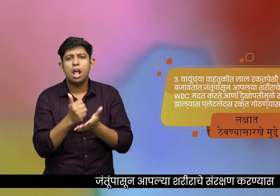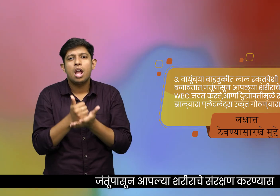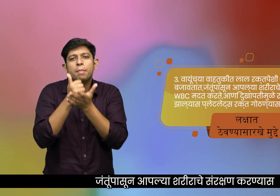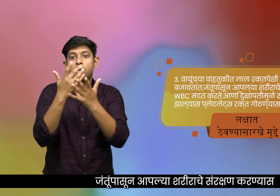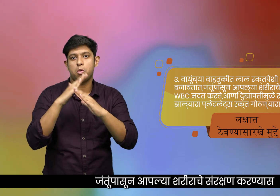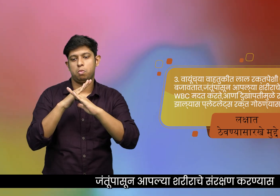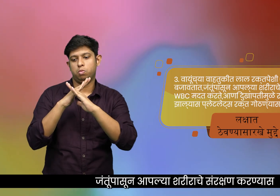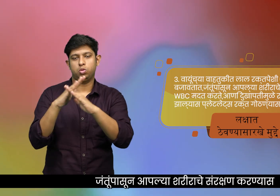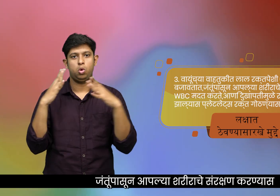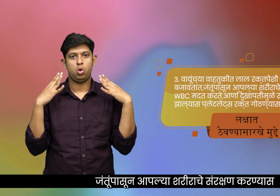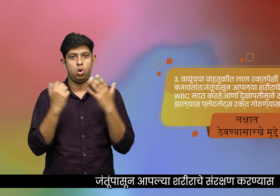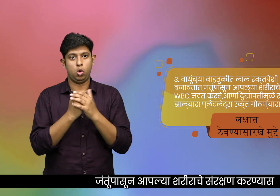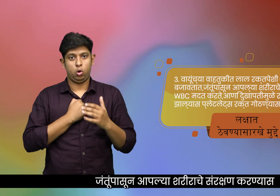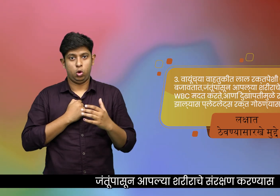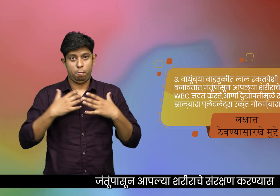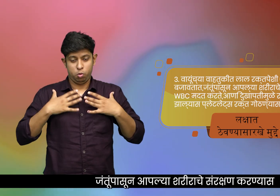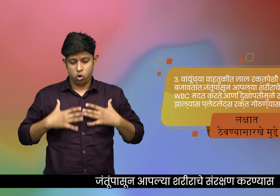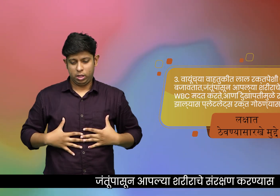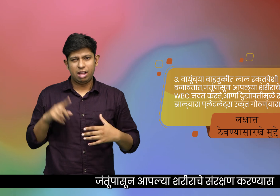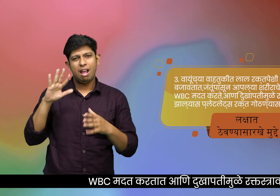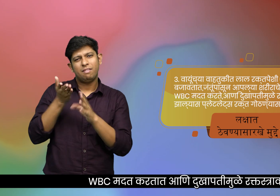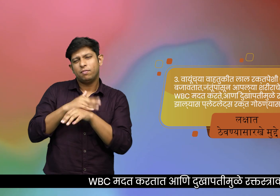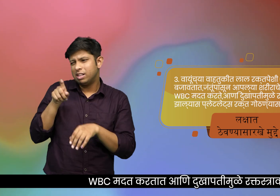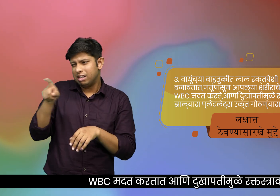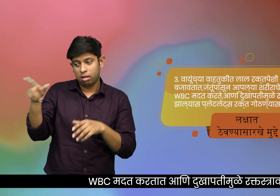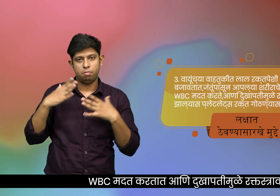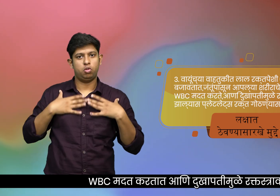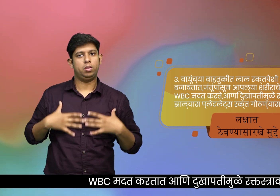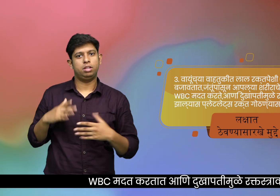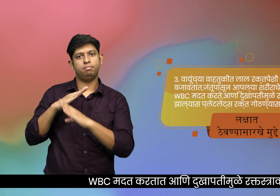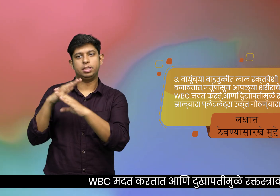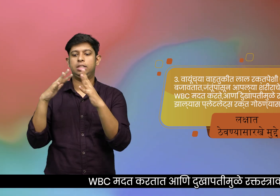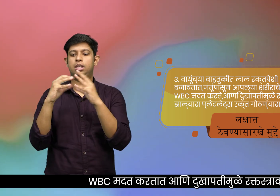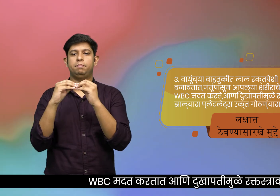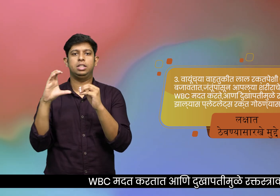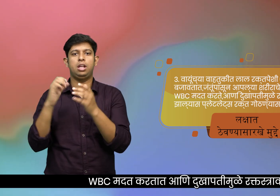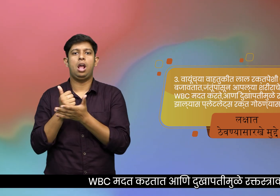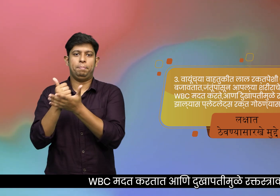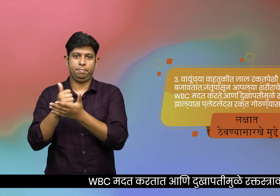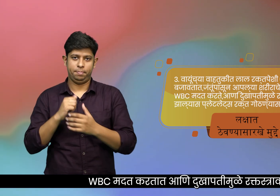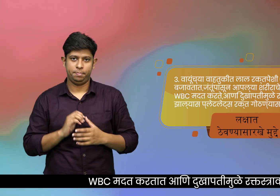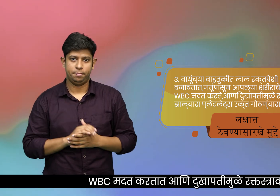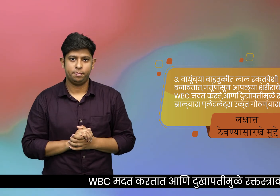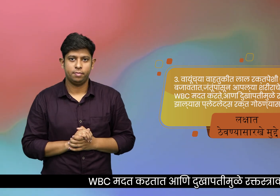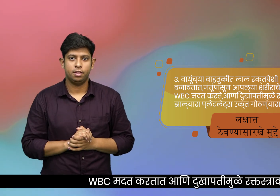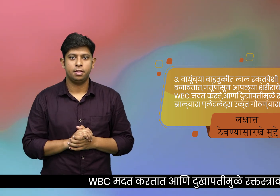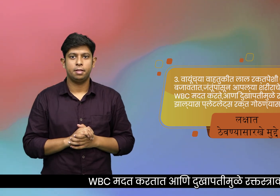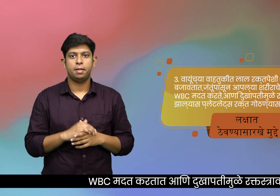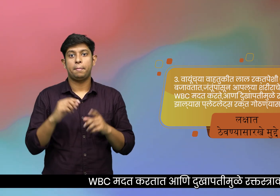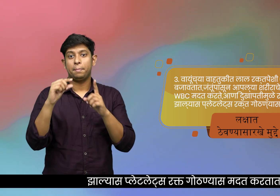आपल्या शरीराचे संरक्षण करण्यास WBC मदत करतात आणि दुखापतीमुळे रक्तस्राव